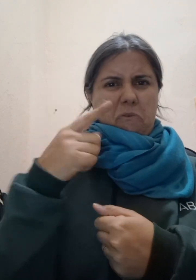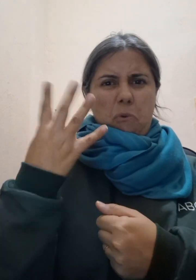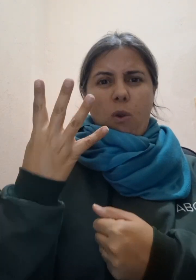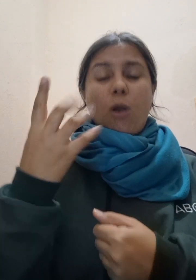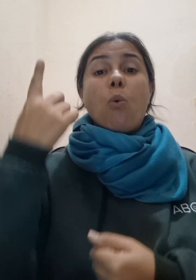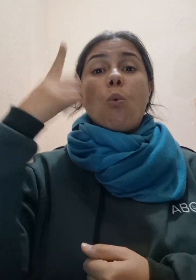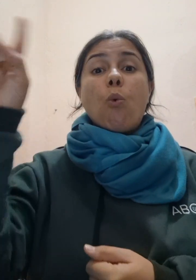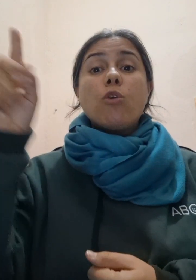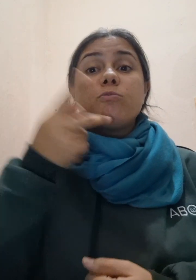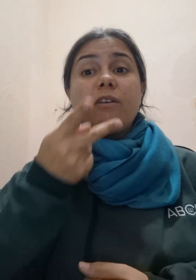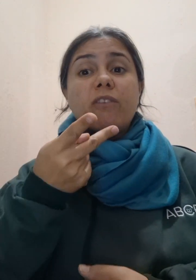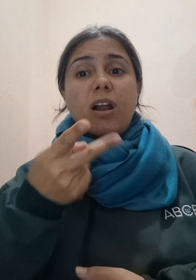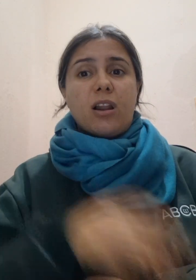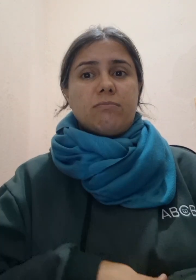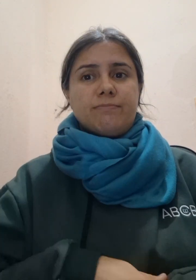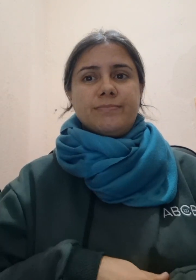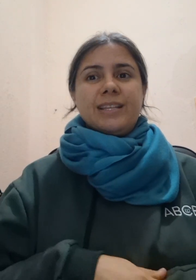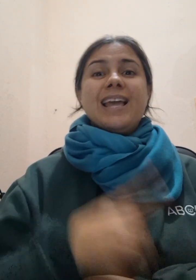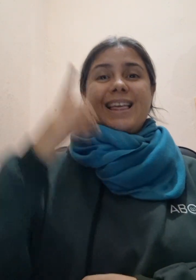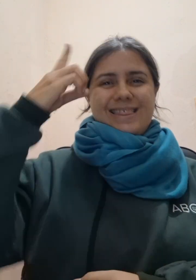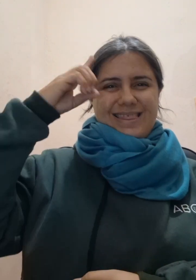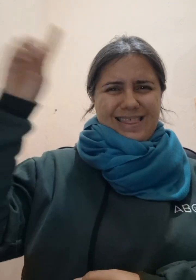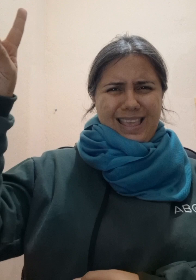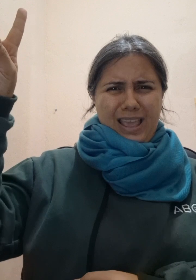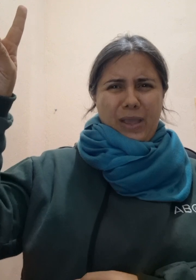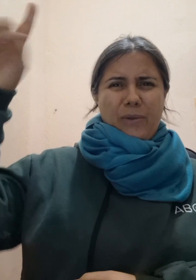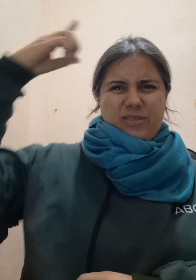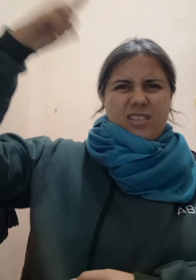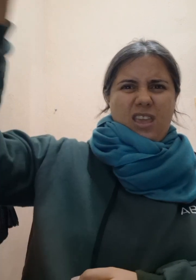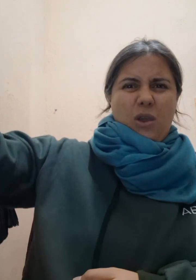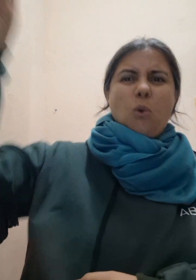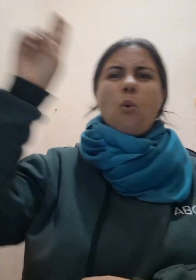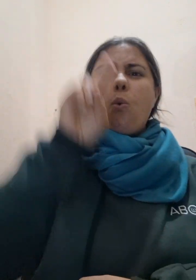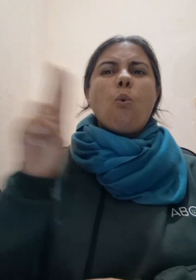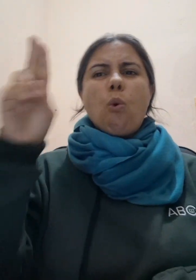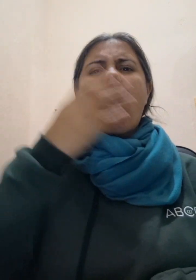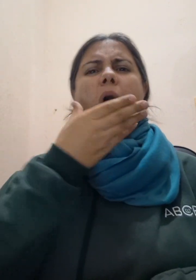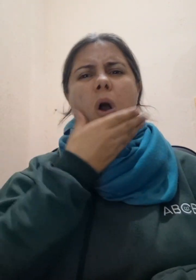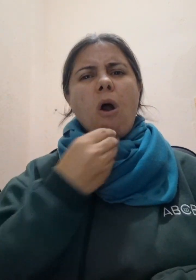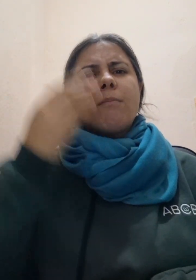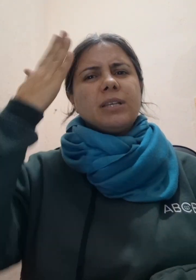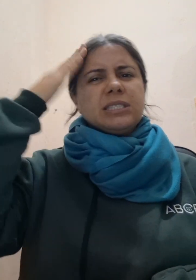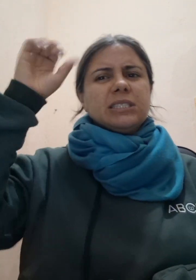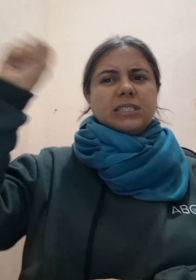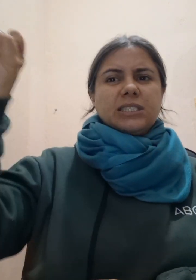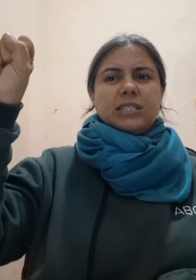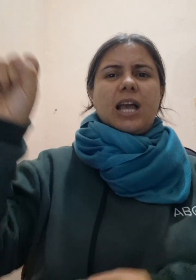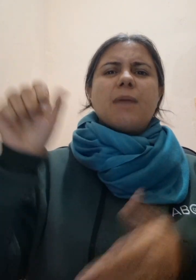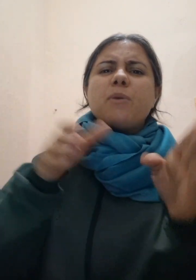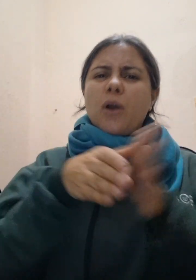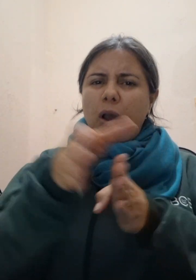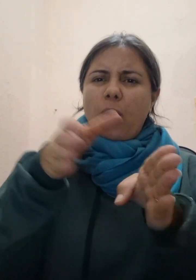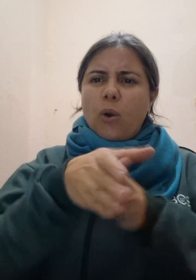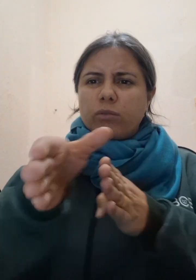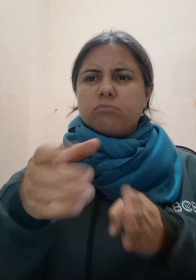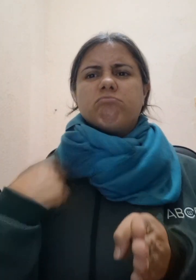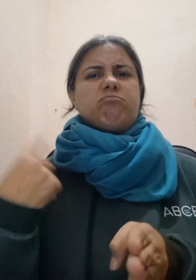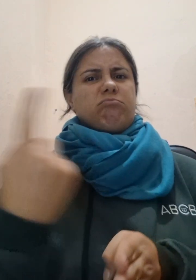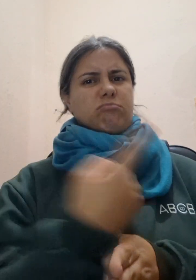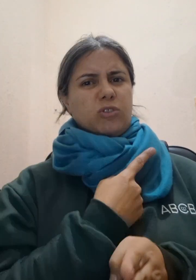Deus. O nome dele era Eliú, o mais jovem e o último a falar.